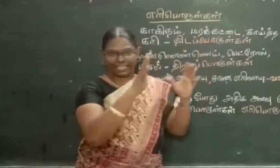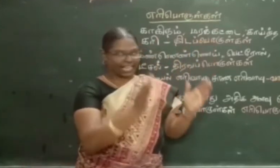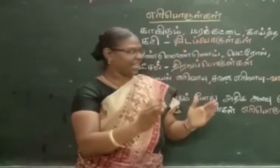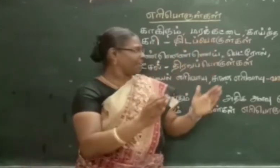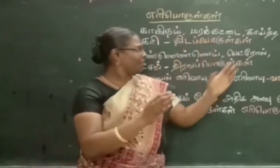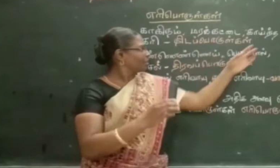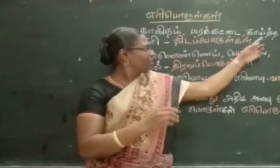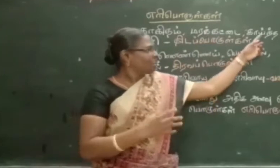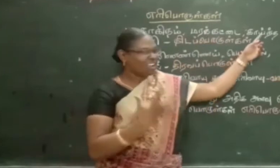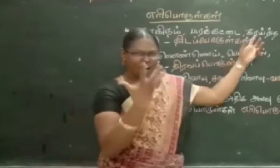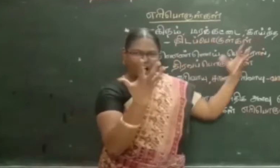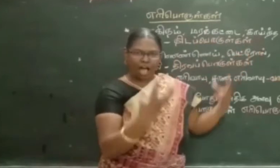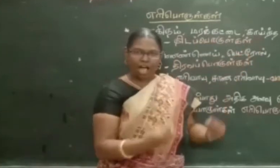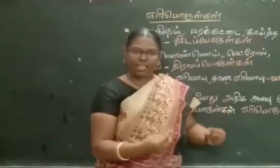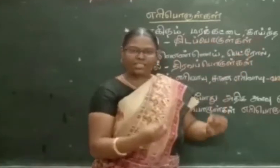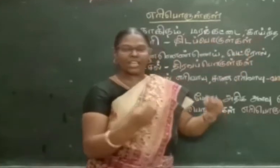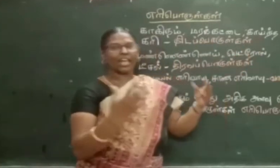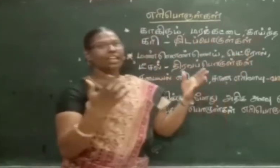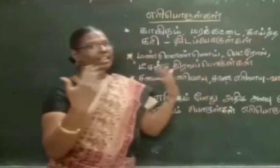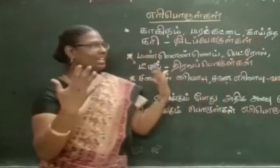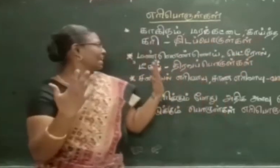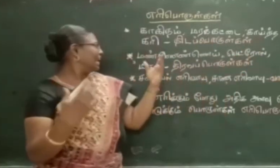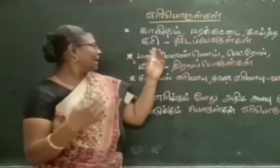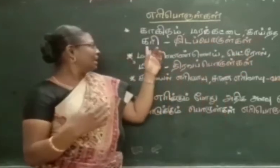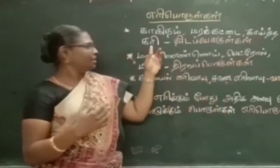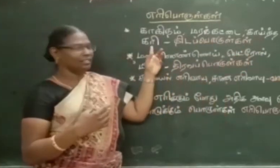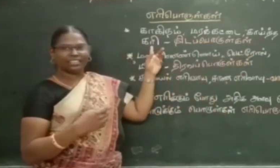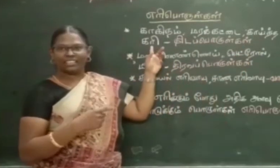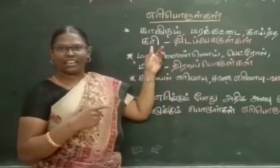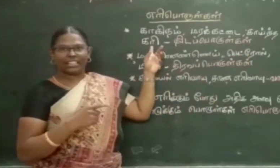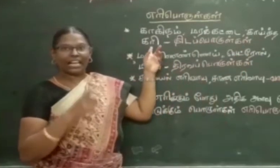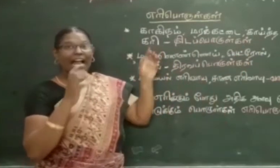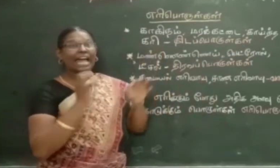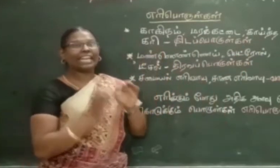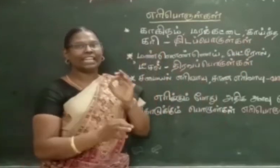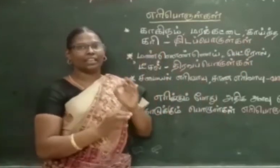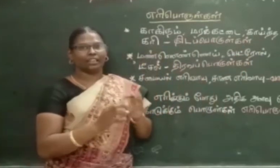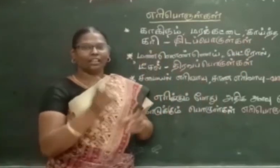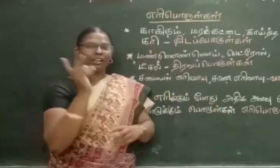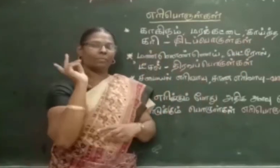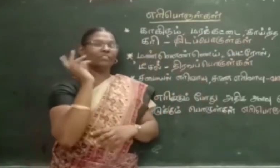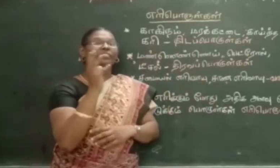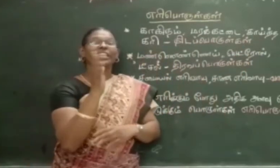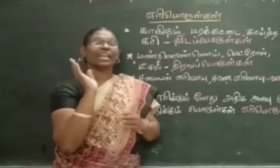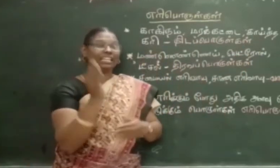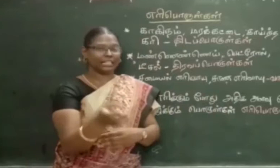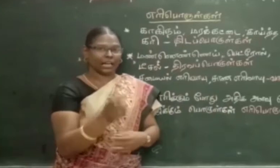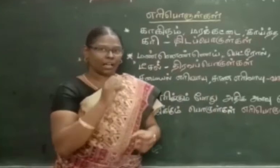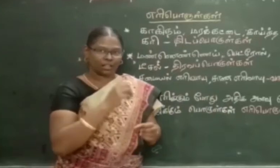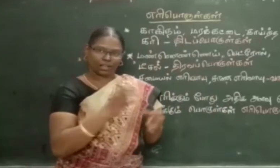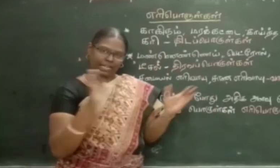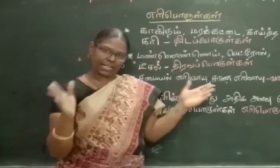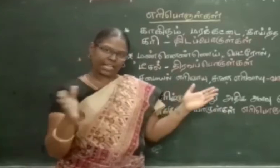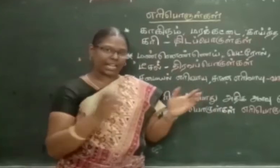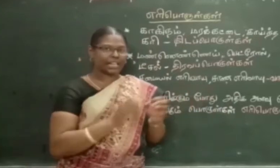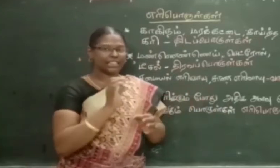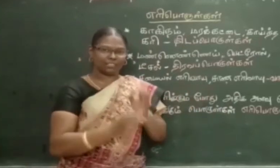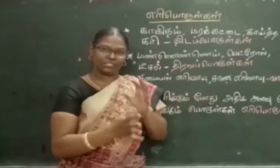மரக்கட்டை, காய்ந்த இலைகள், இது என்னது? கரி. நம்ம விறகு கட்டையெல்லாம் தீச்சு